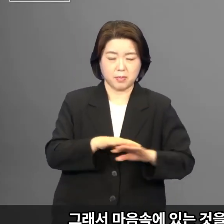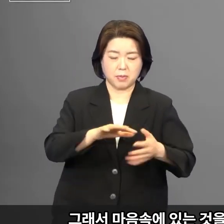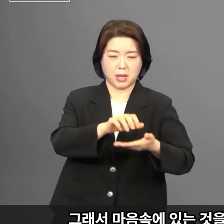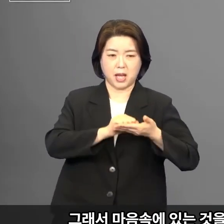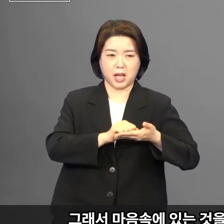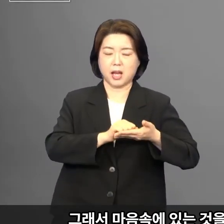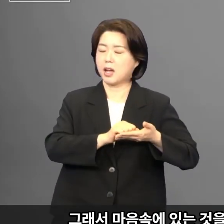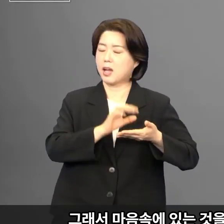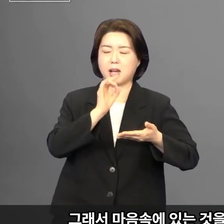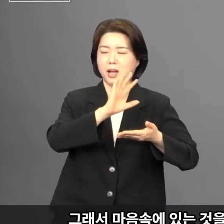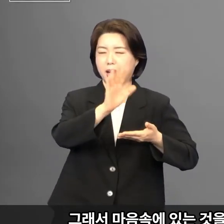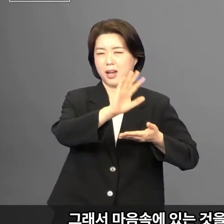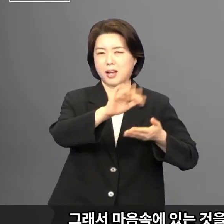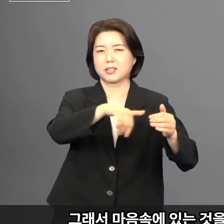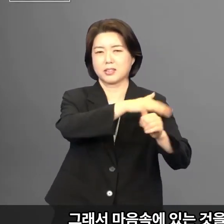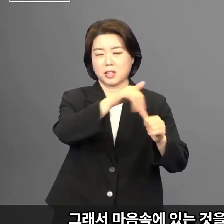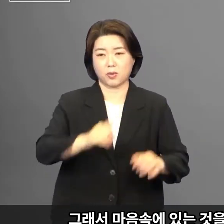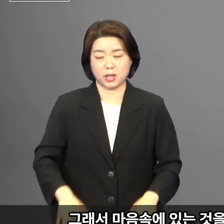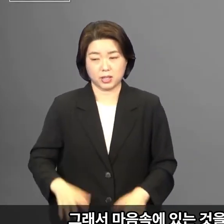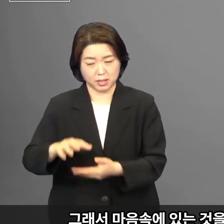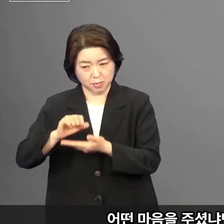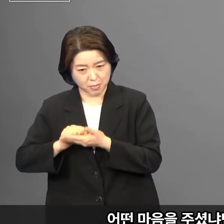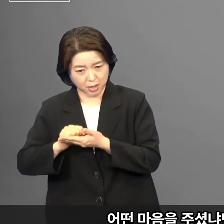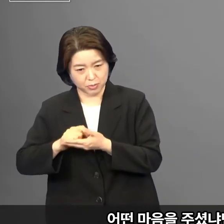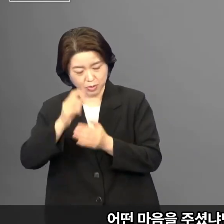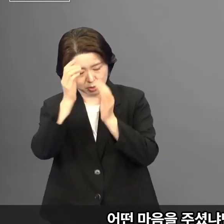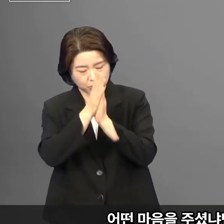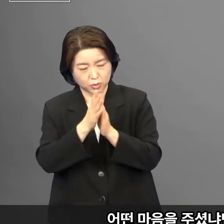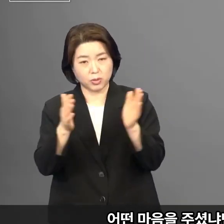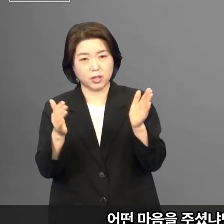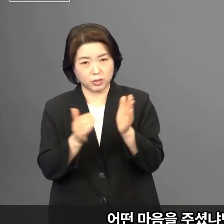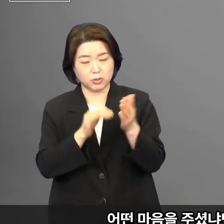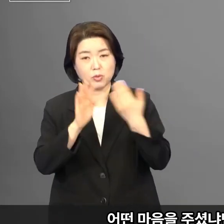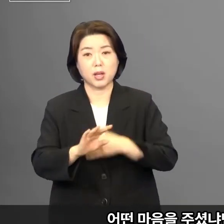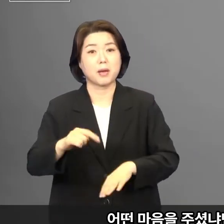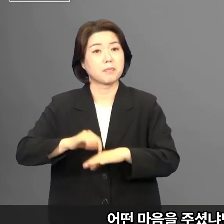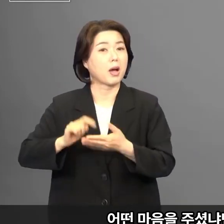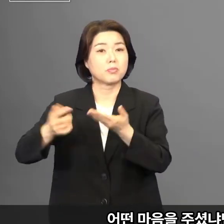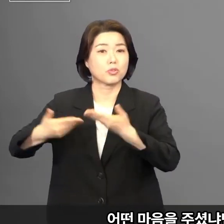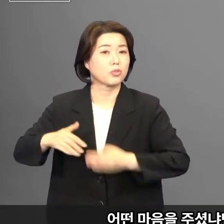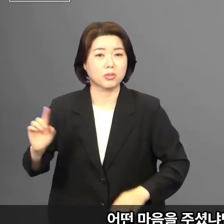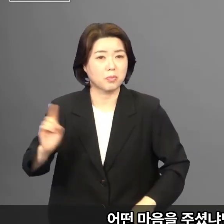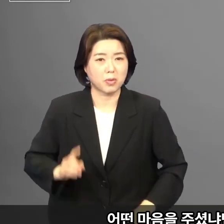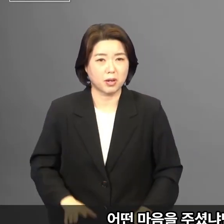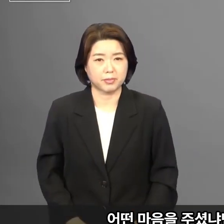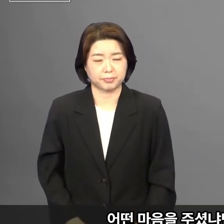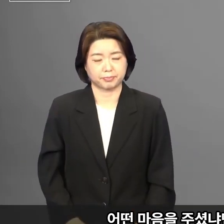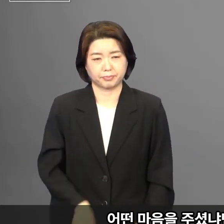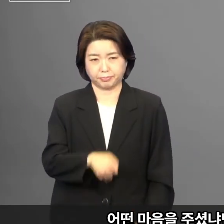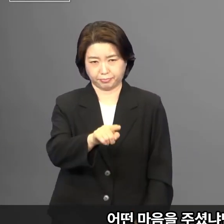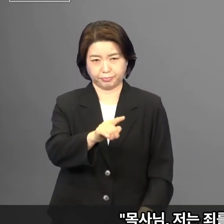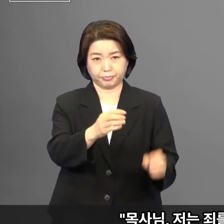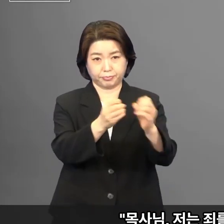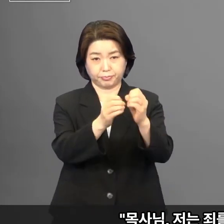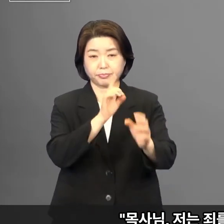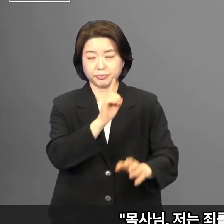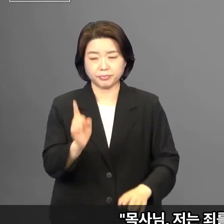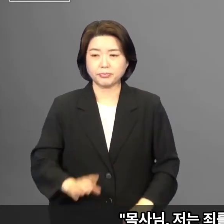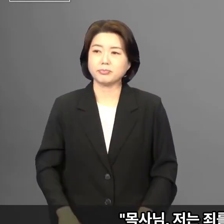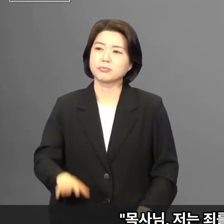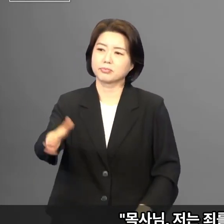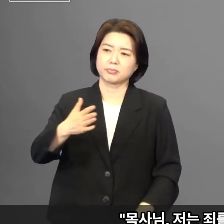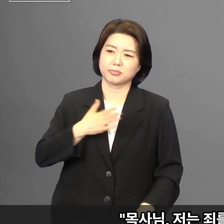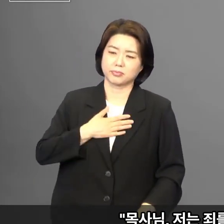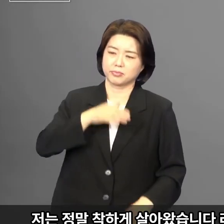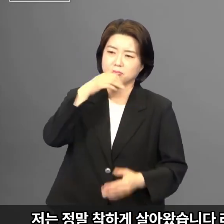그래서 마음속에 있는 건 저는 품고 그냥 기도가 끝났는데 어떤 마음을 주셨냐면 바로 그 구절이었습니다. 목사님, 저는 죄를